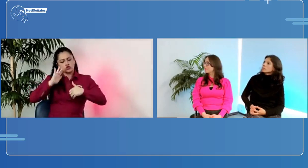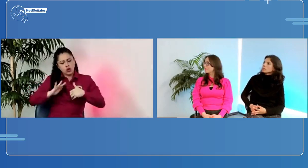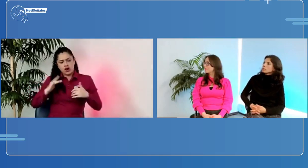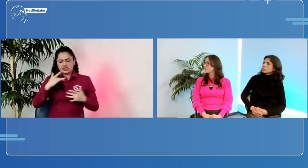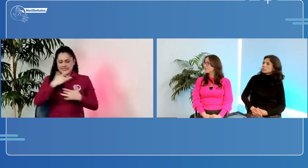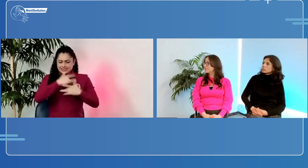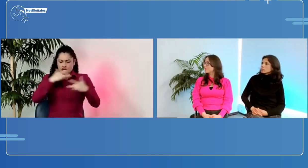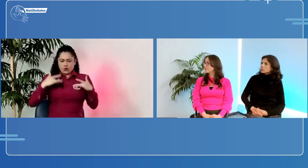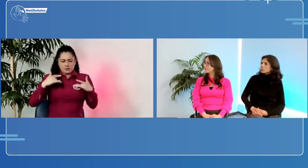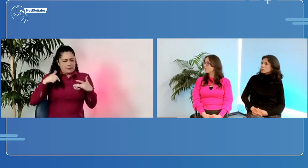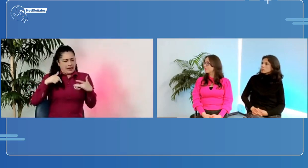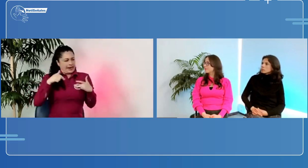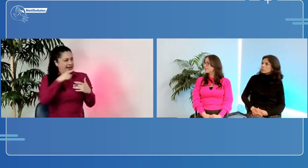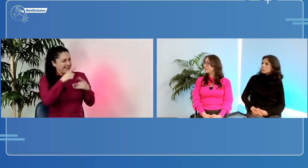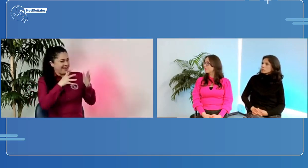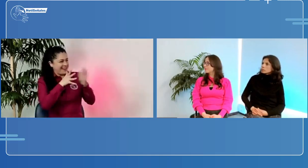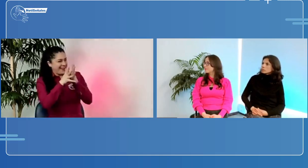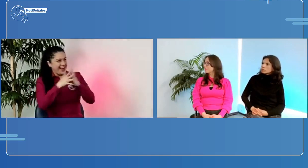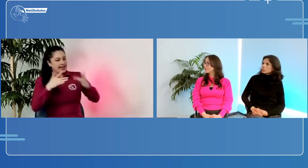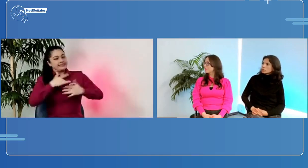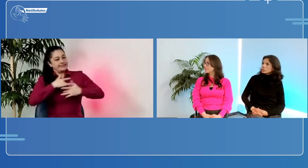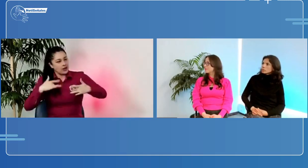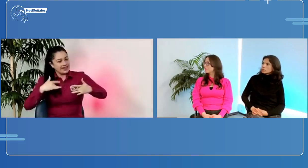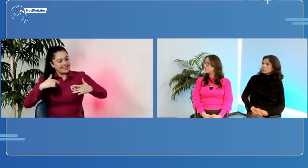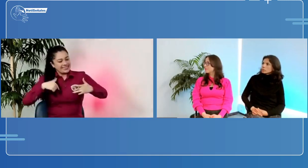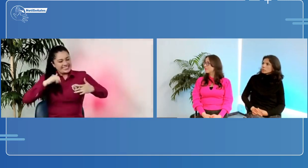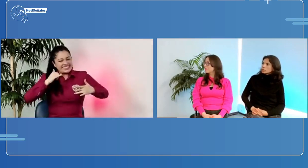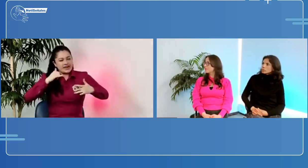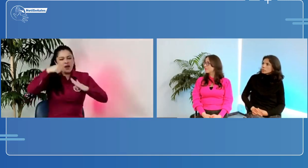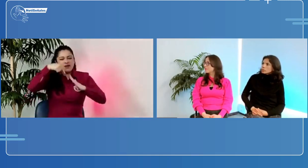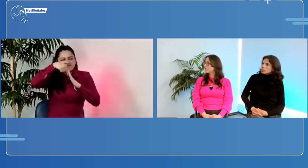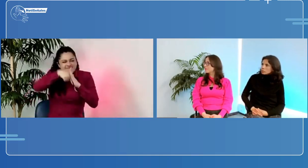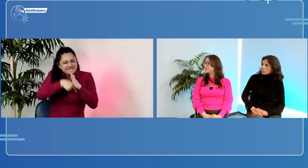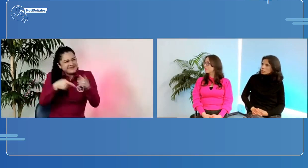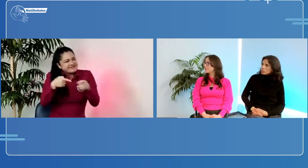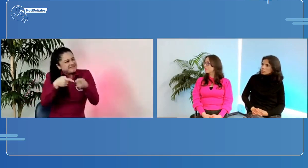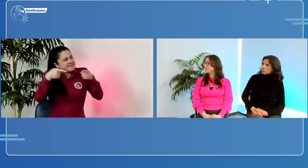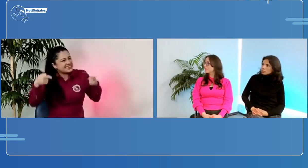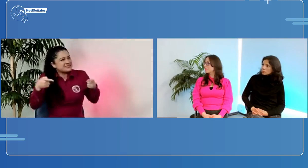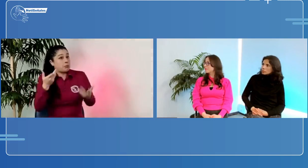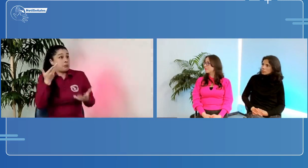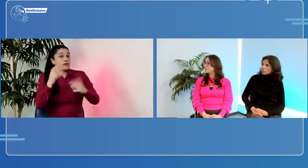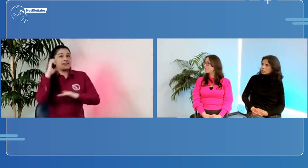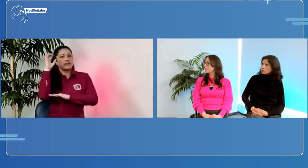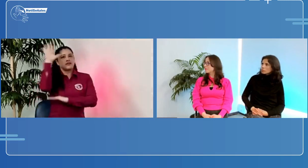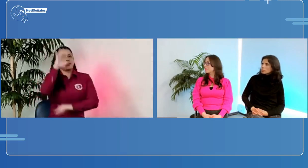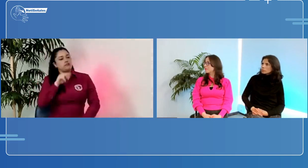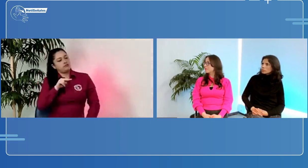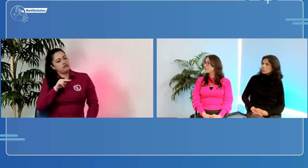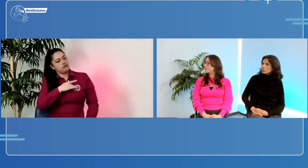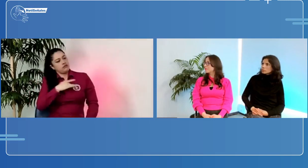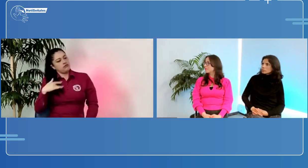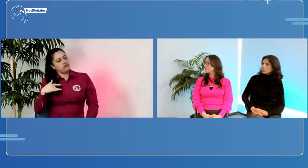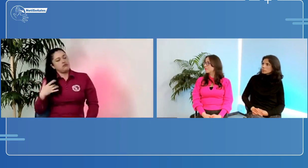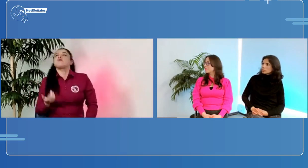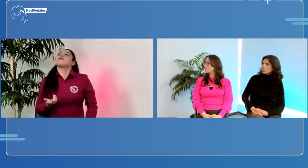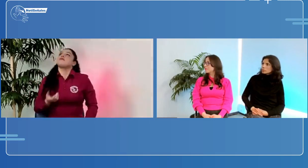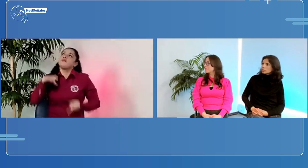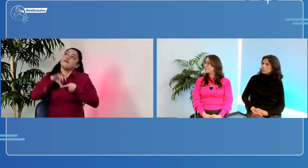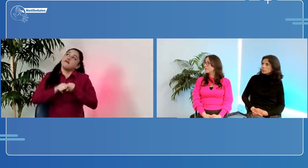dar, el funcionamiento que tiene pues cada una de las entidades, en este caso el Ministerio de Salud. Pero pues no sé si nos pueden contar